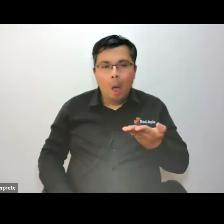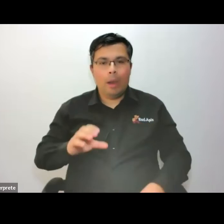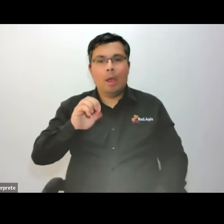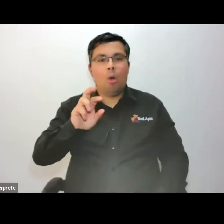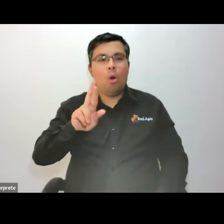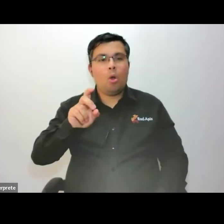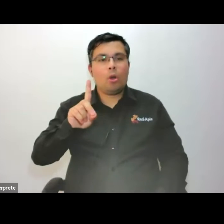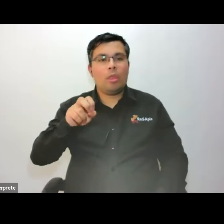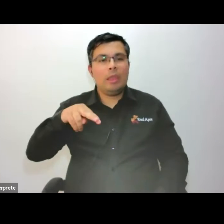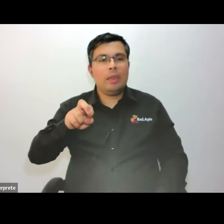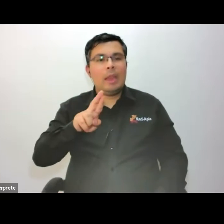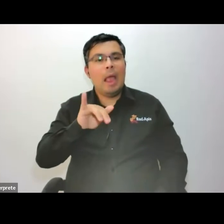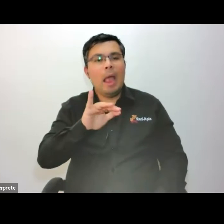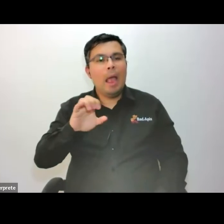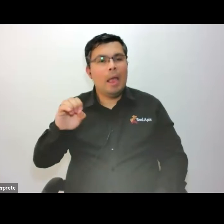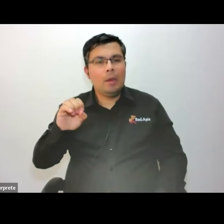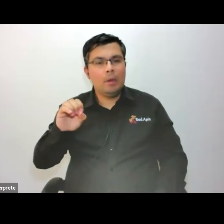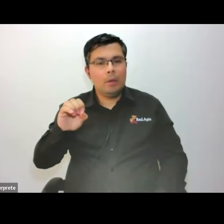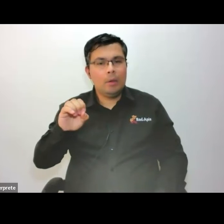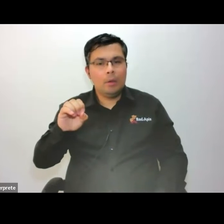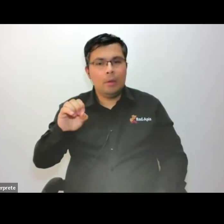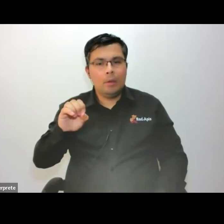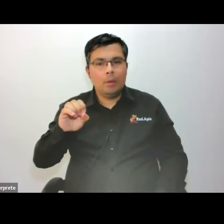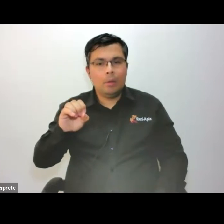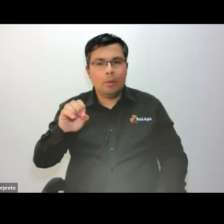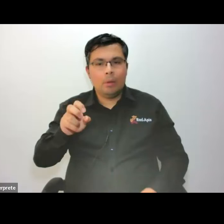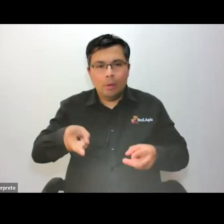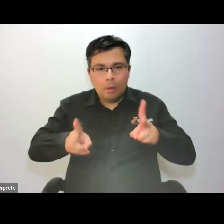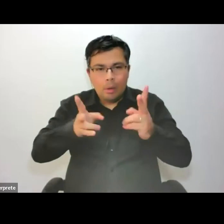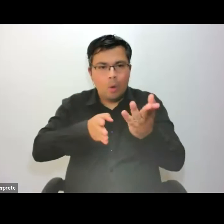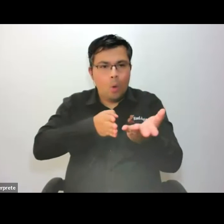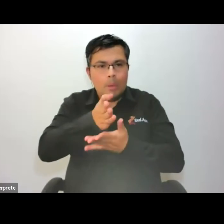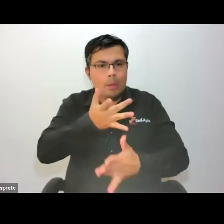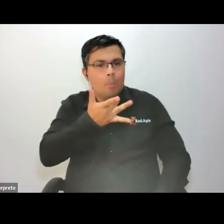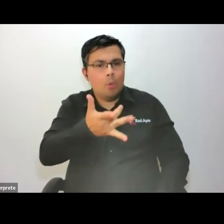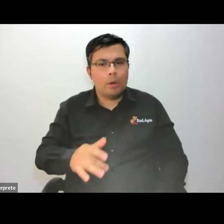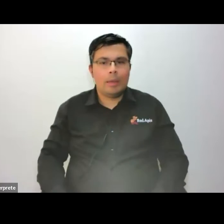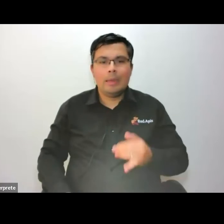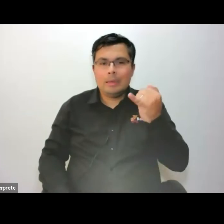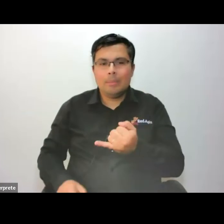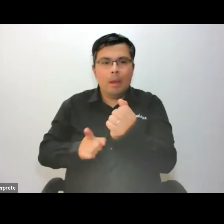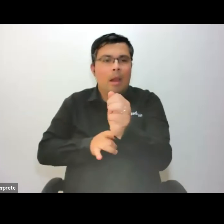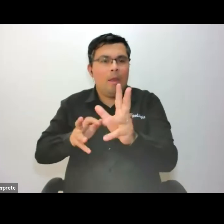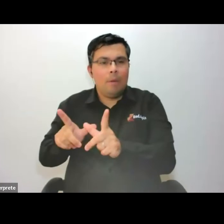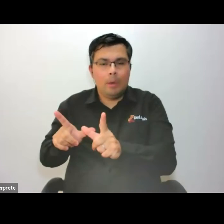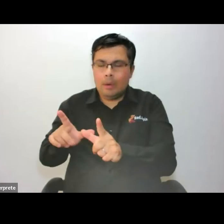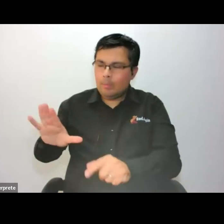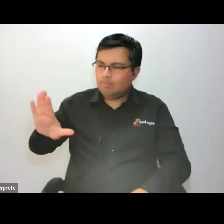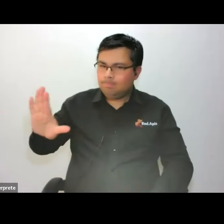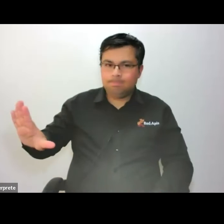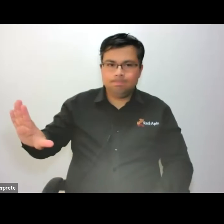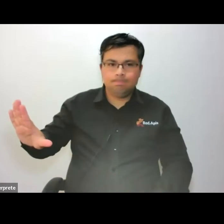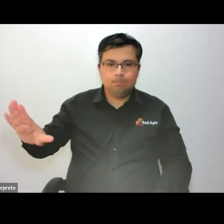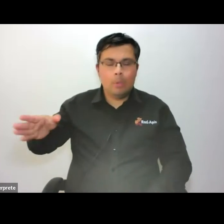a las familias por mucho tiempo se les ha condicionado el ingreso a un establecimiento